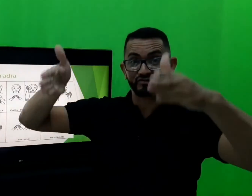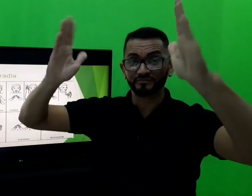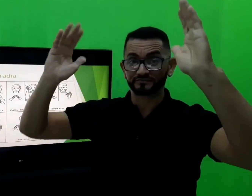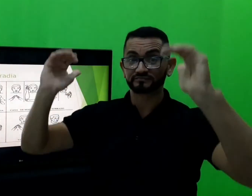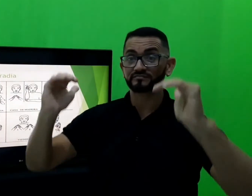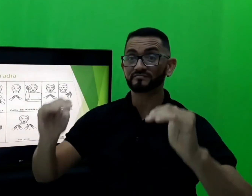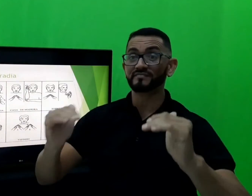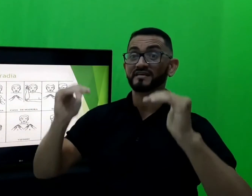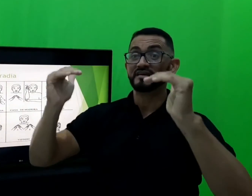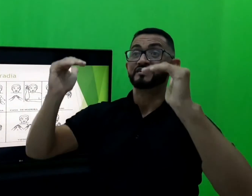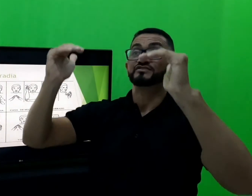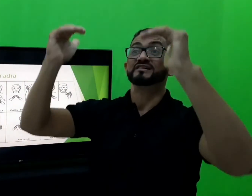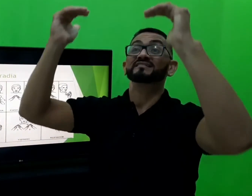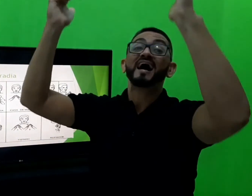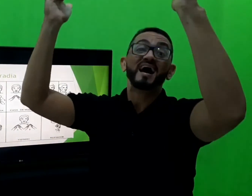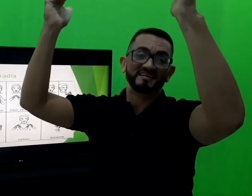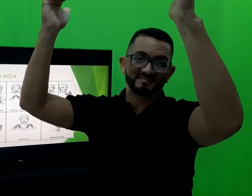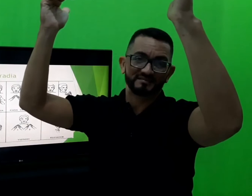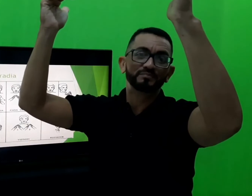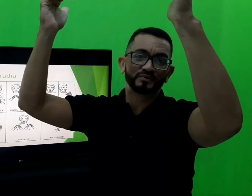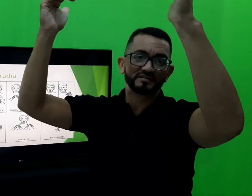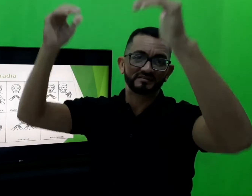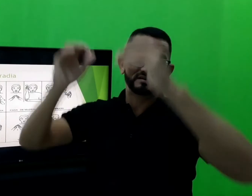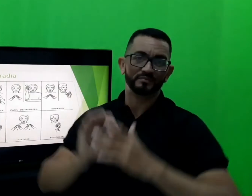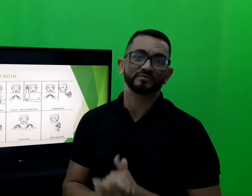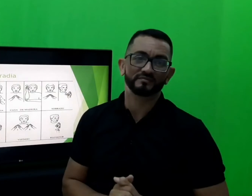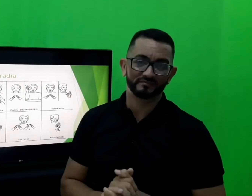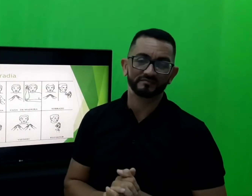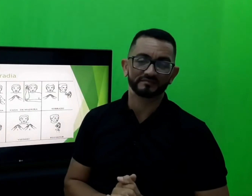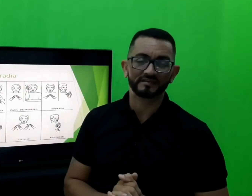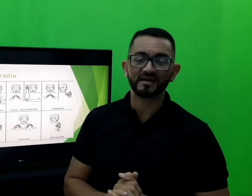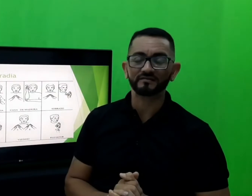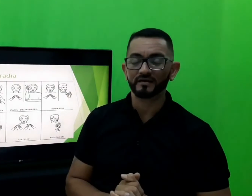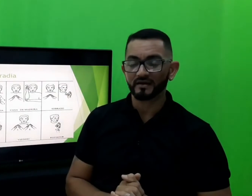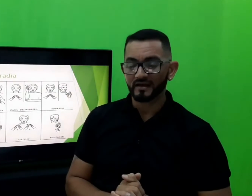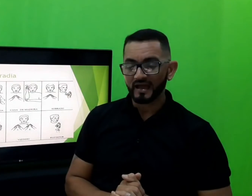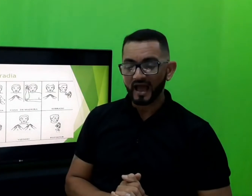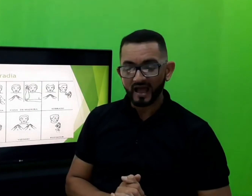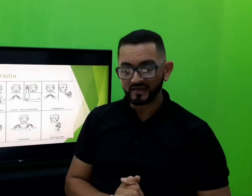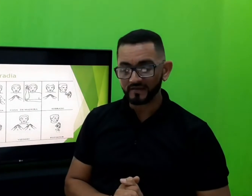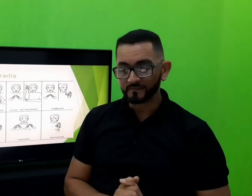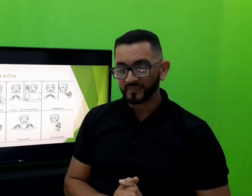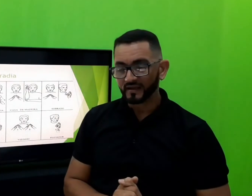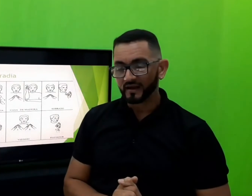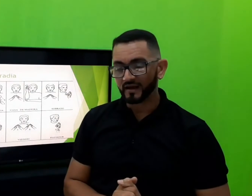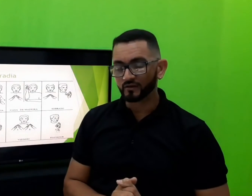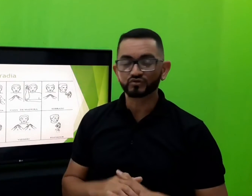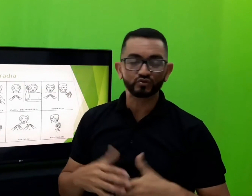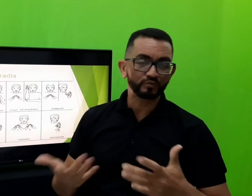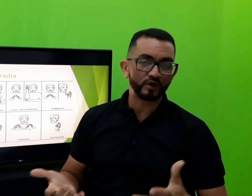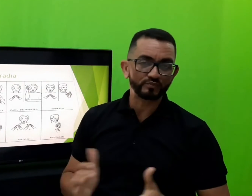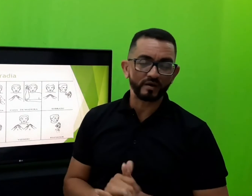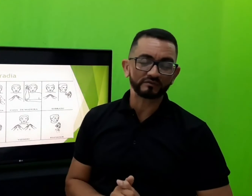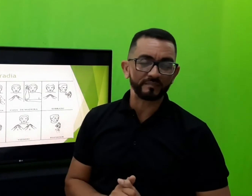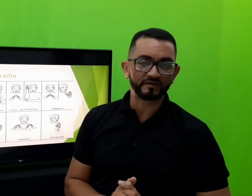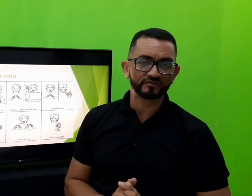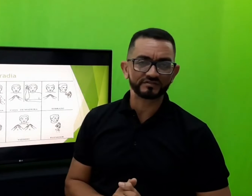prédio de andares, por exemplo. Certo? Aí, o surdo pode perguntar para